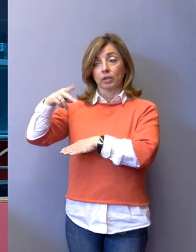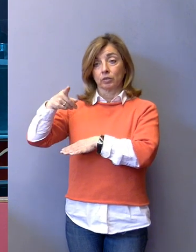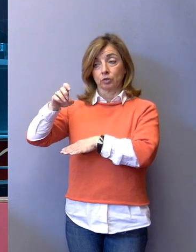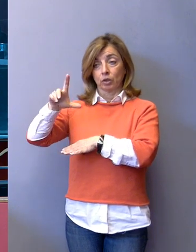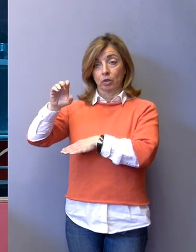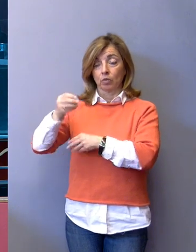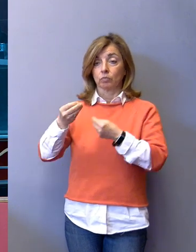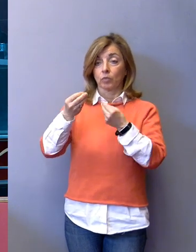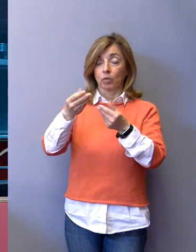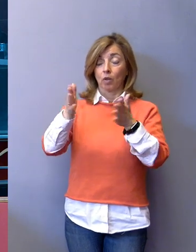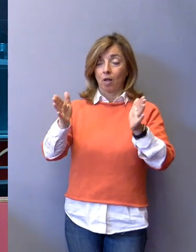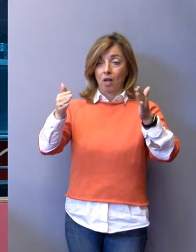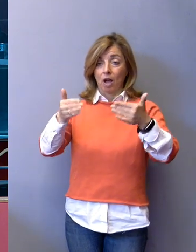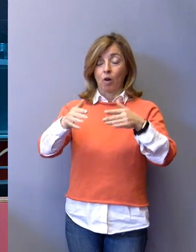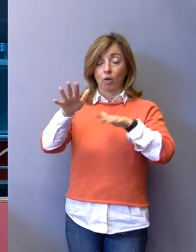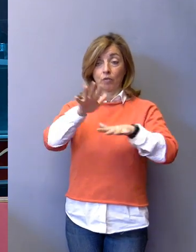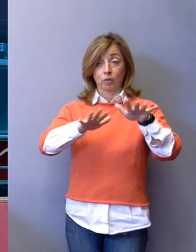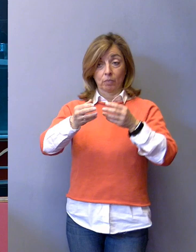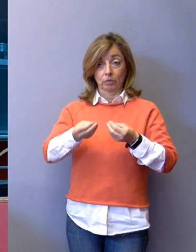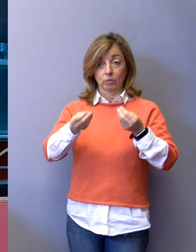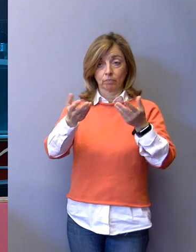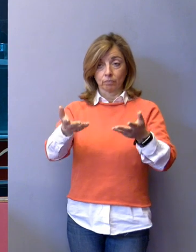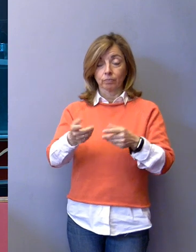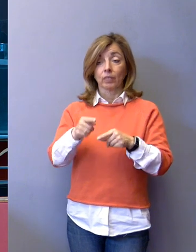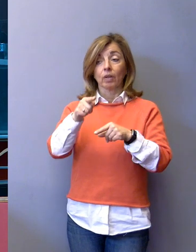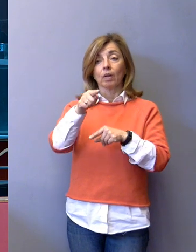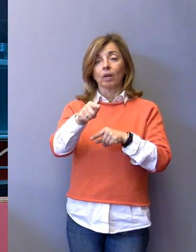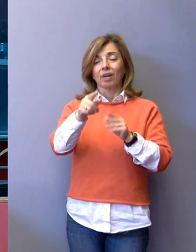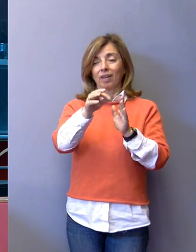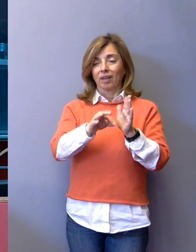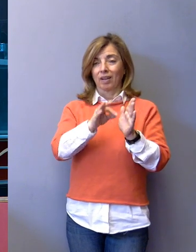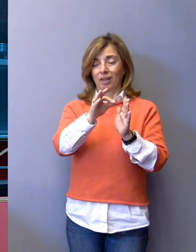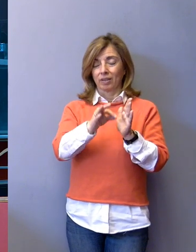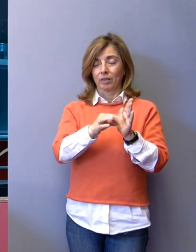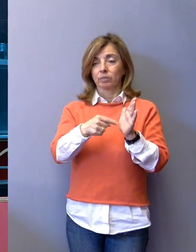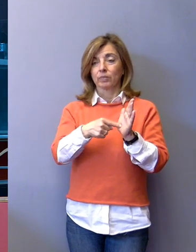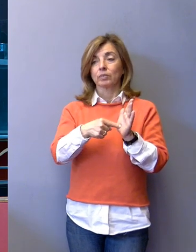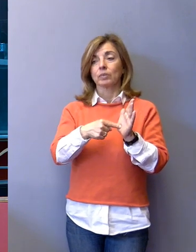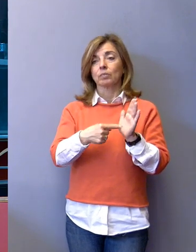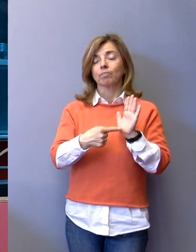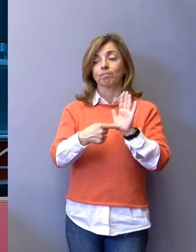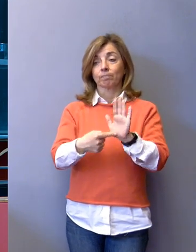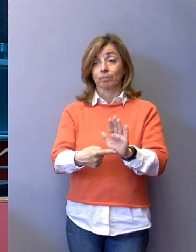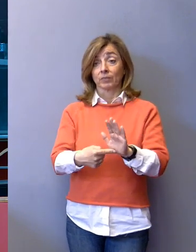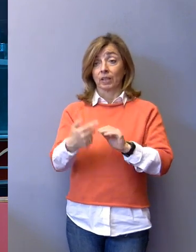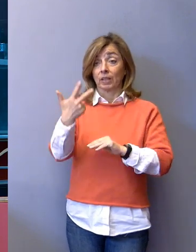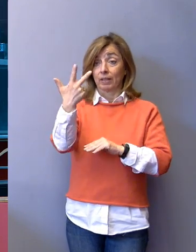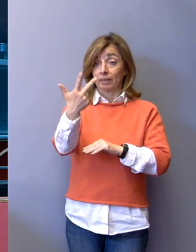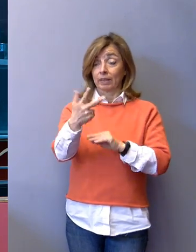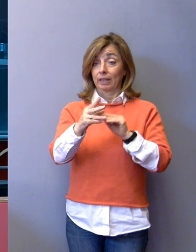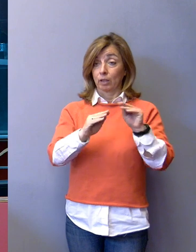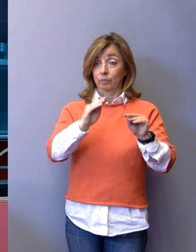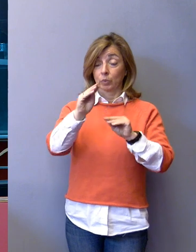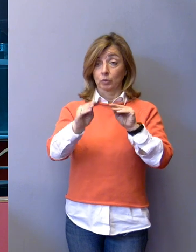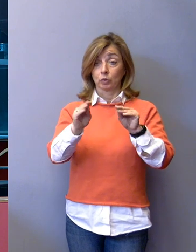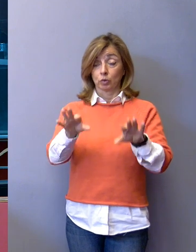all'aula sulla stessa sono state presentate tre questioni